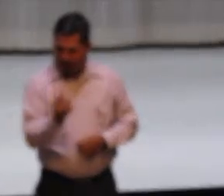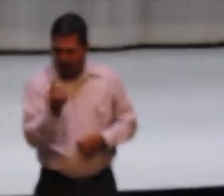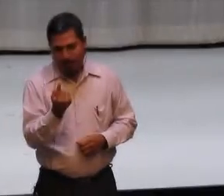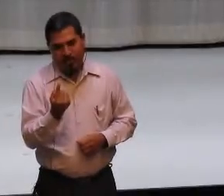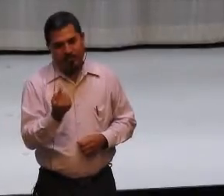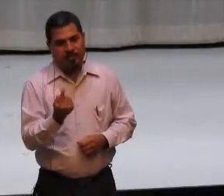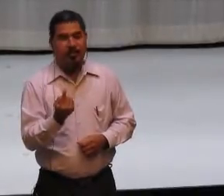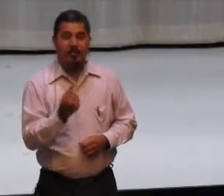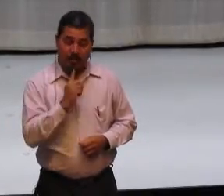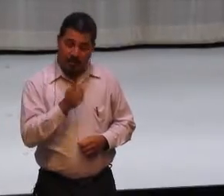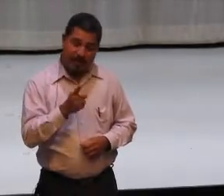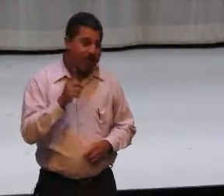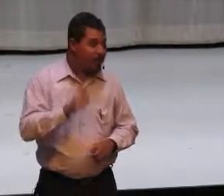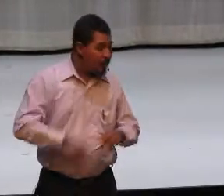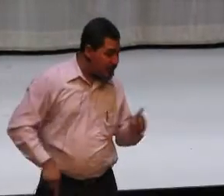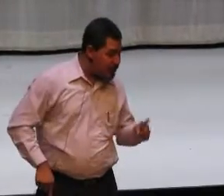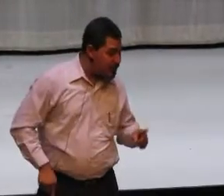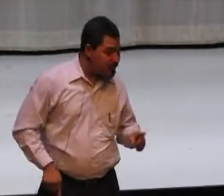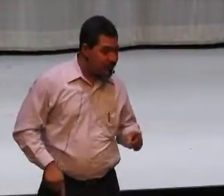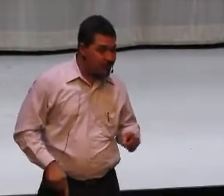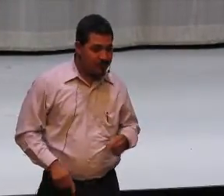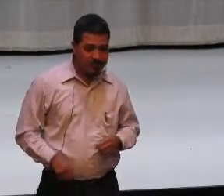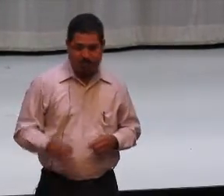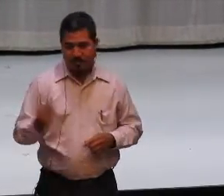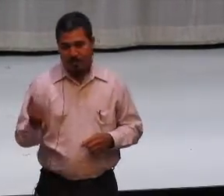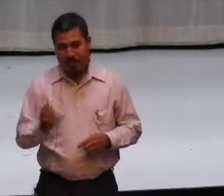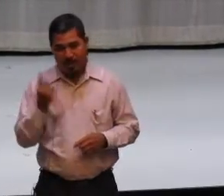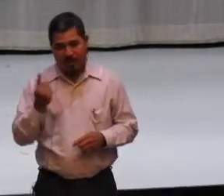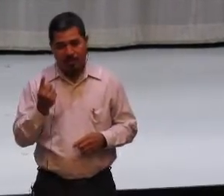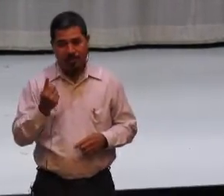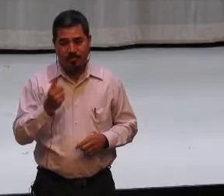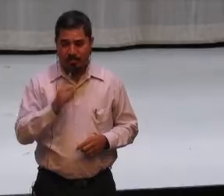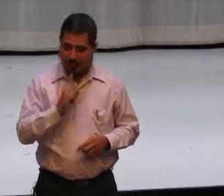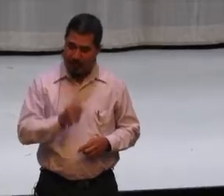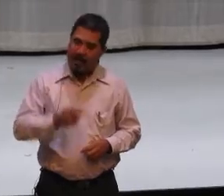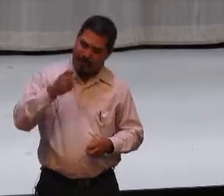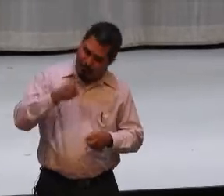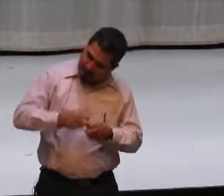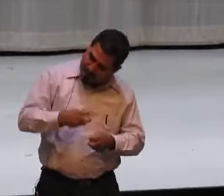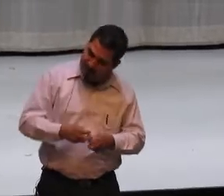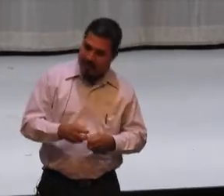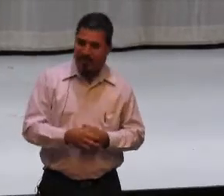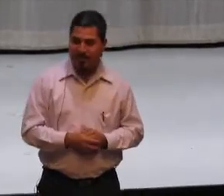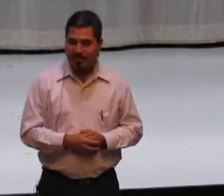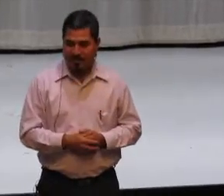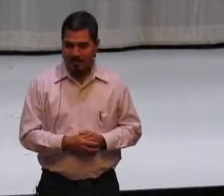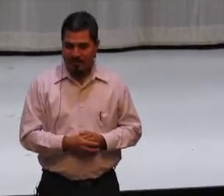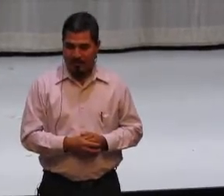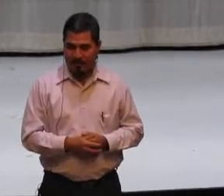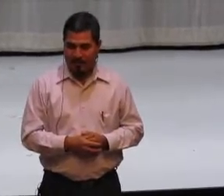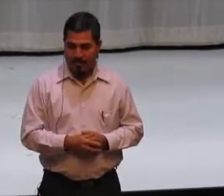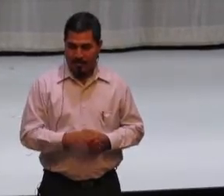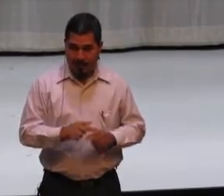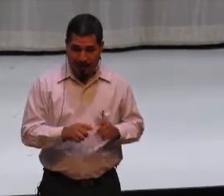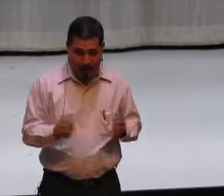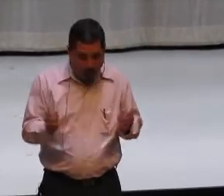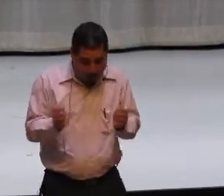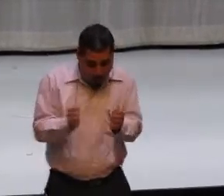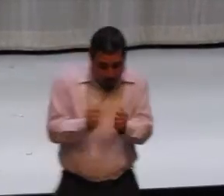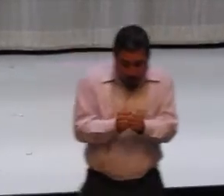Solito, de verdad no podemos. Solito, de verdad difícil. Pero junto